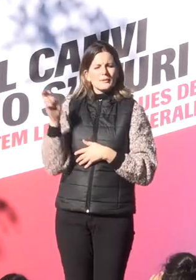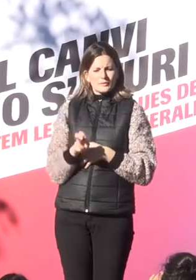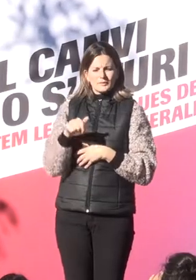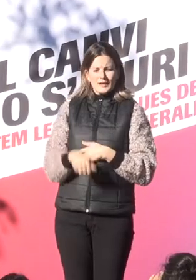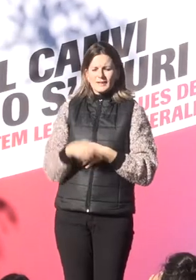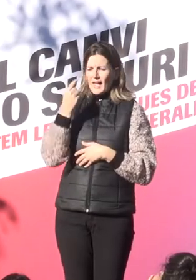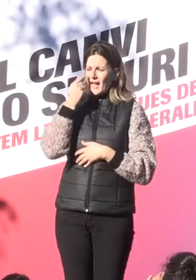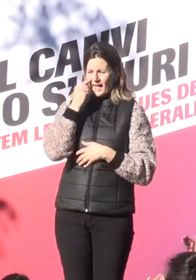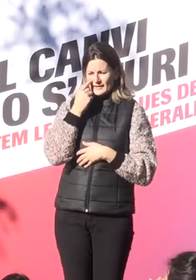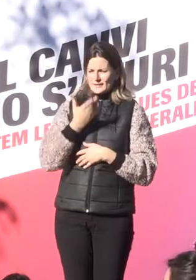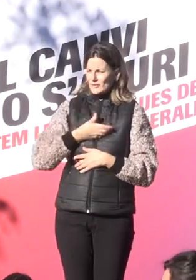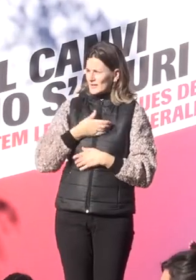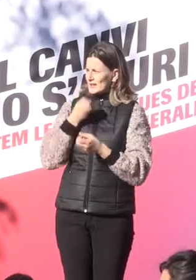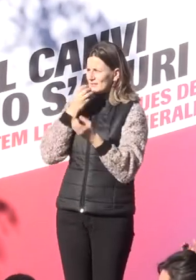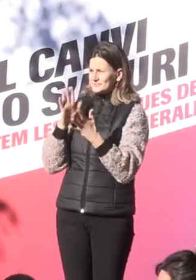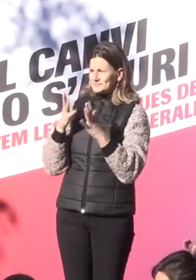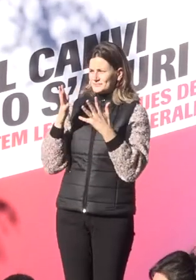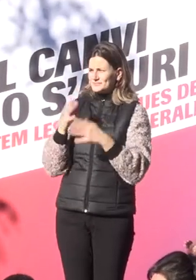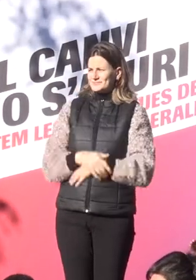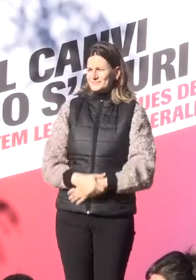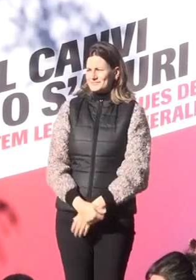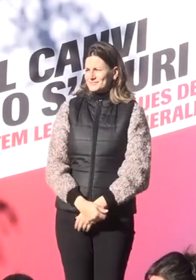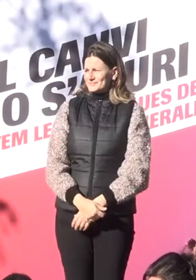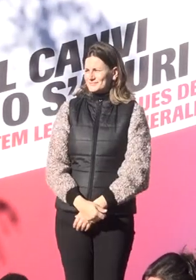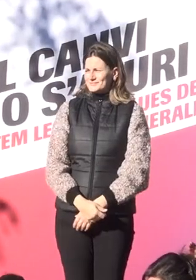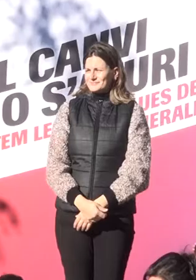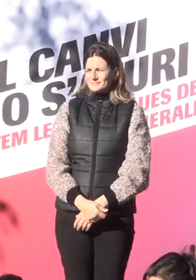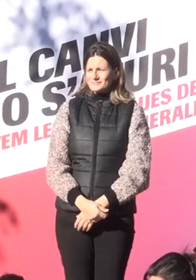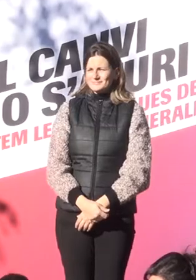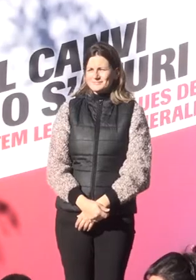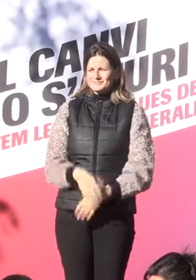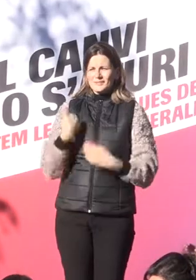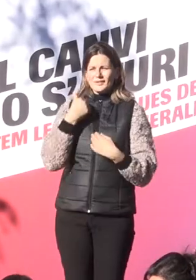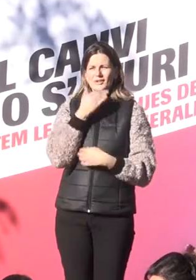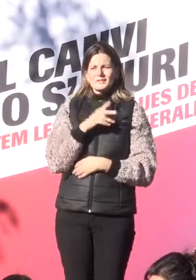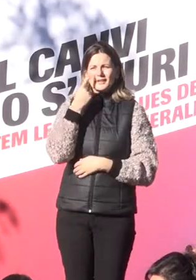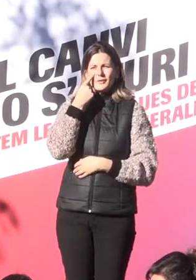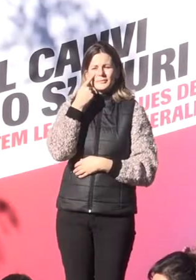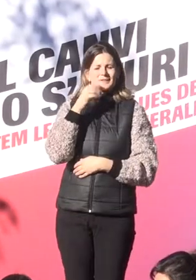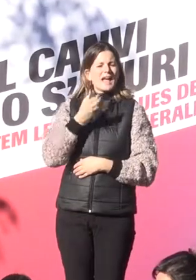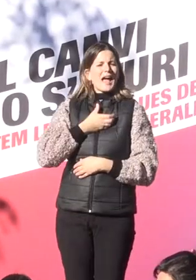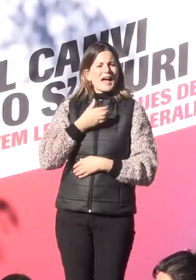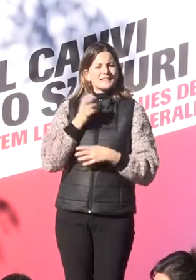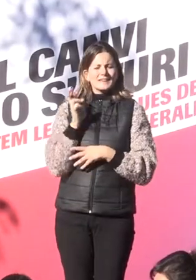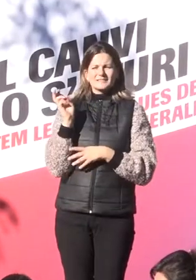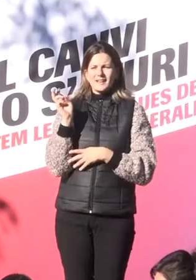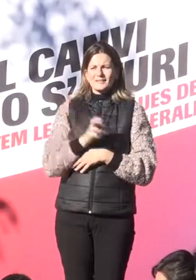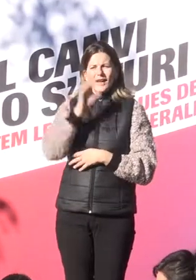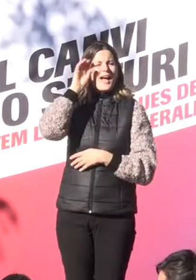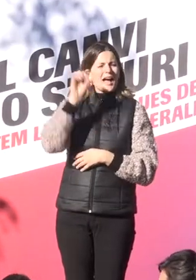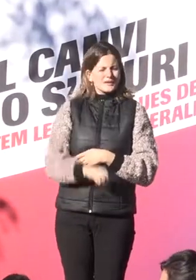nosotros a la alcaldesa ha dado cola o no sé cuántas veces ustedes habrán visto que haya un alcalde o una alcaldesa que venga a